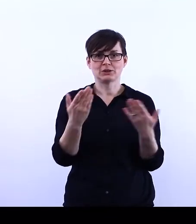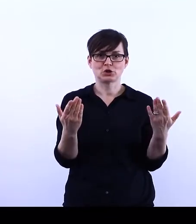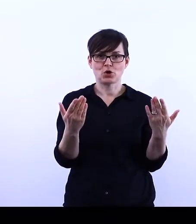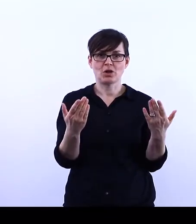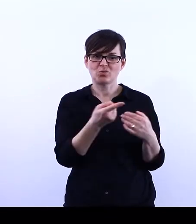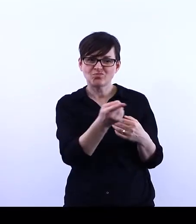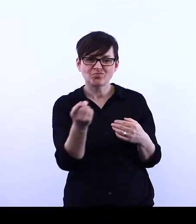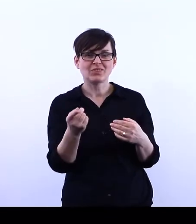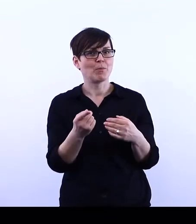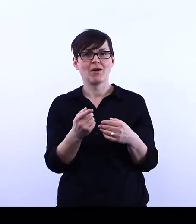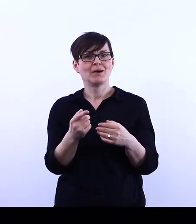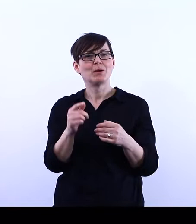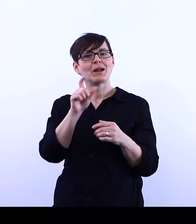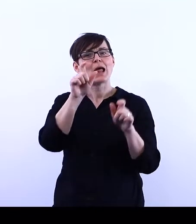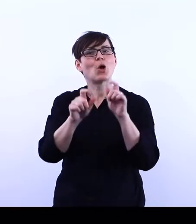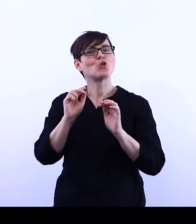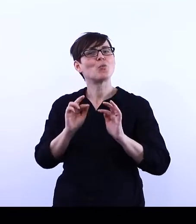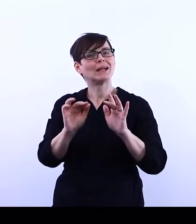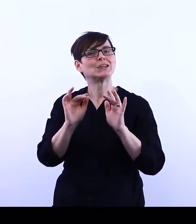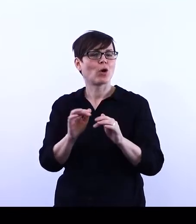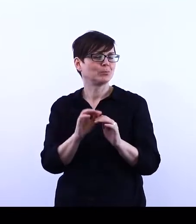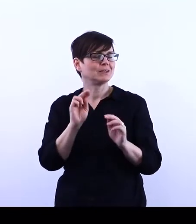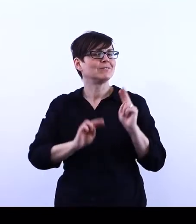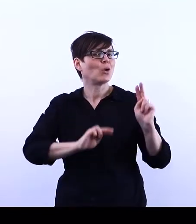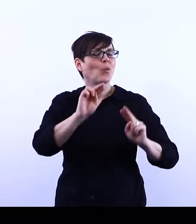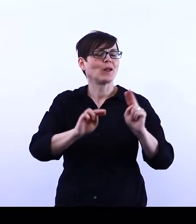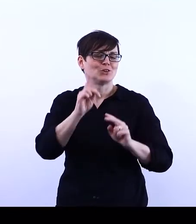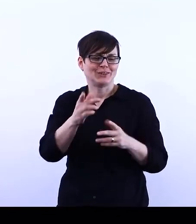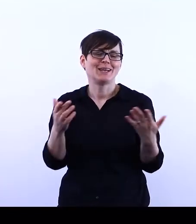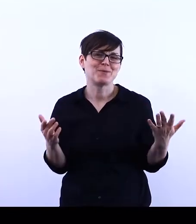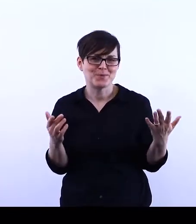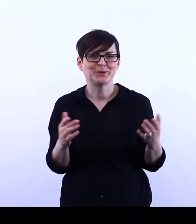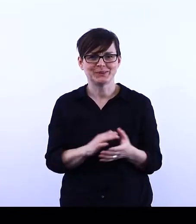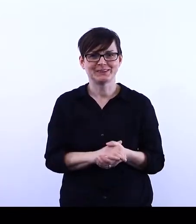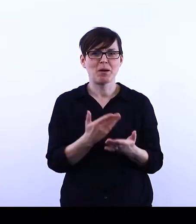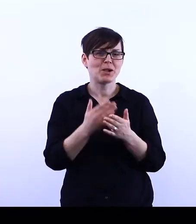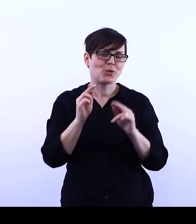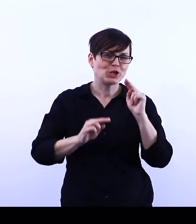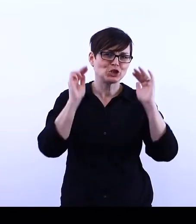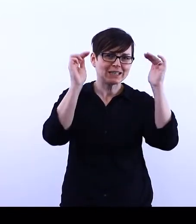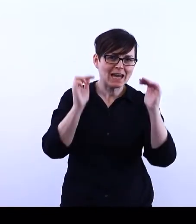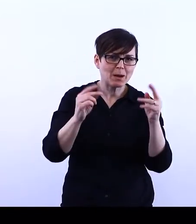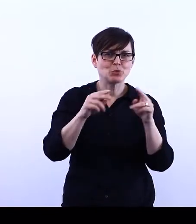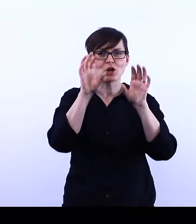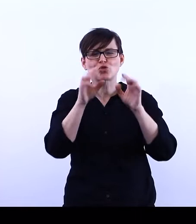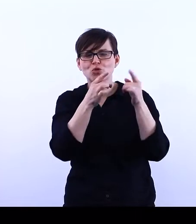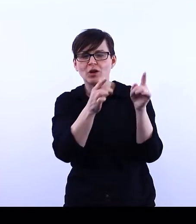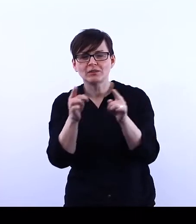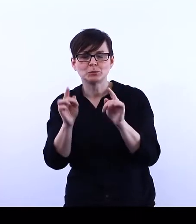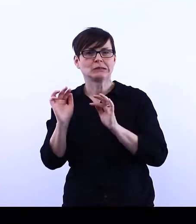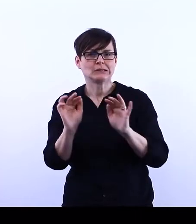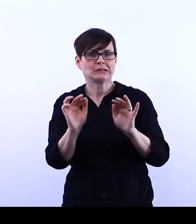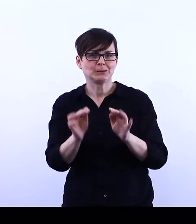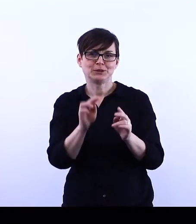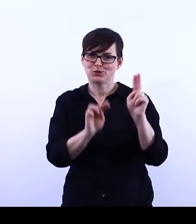auf denen Leute überzeugt werden müssen. Und das eben zum Beispiel jetzt auch ganz konkret vielleicht eben